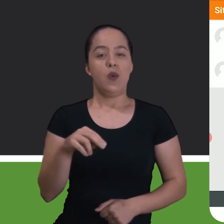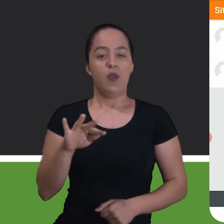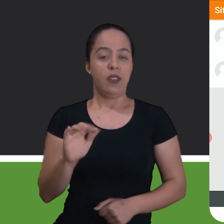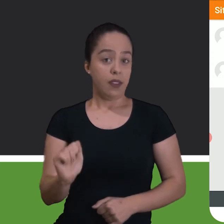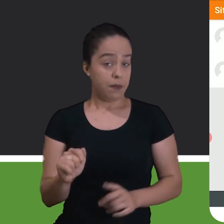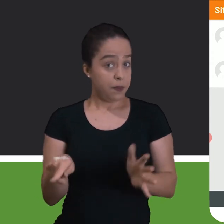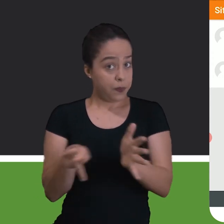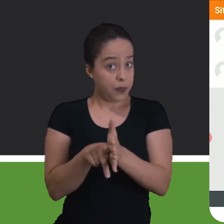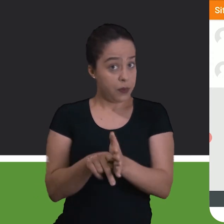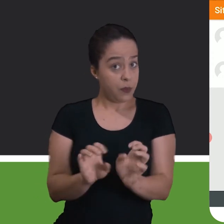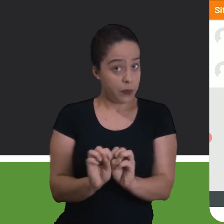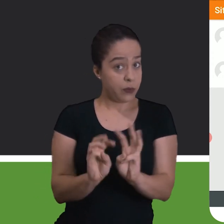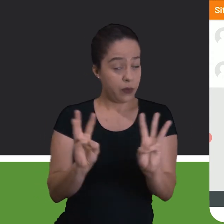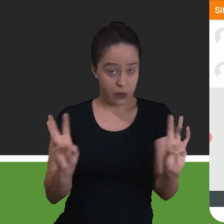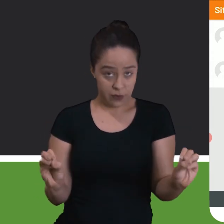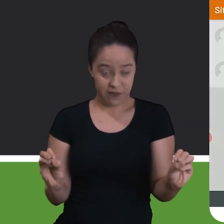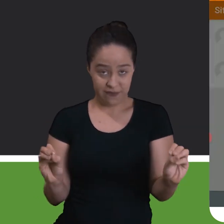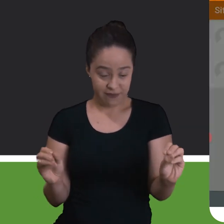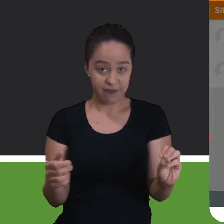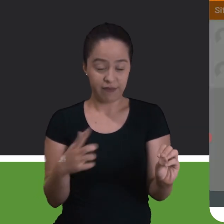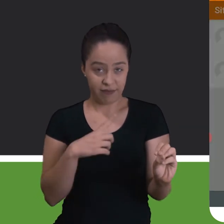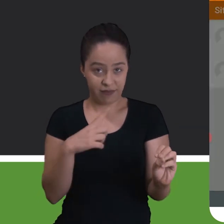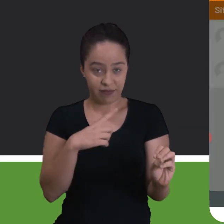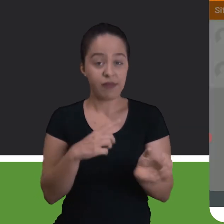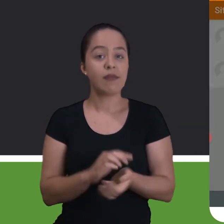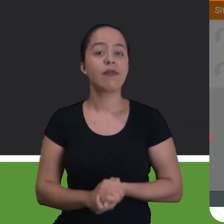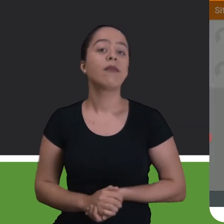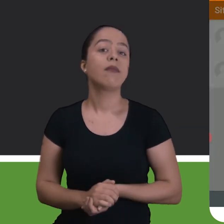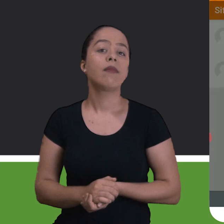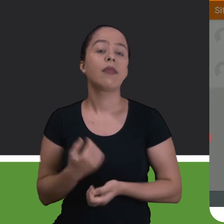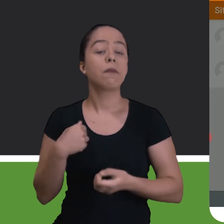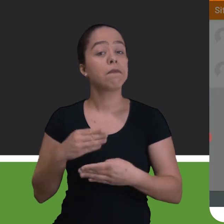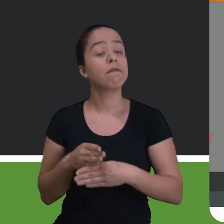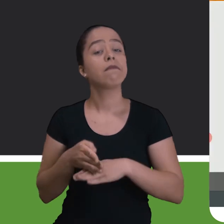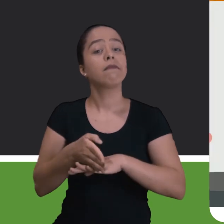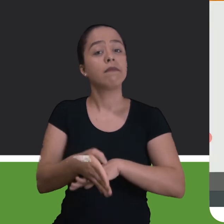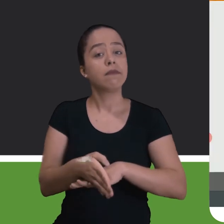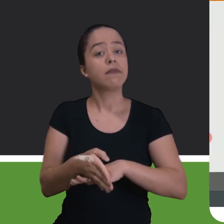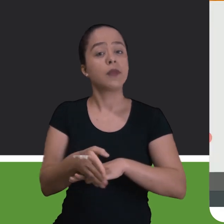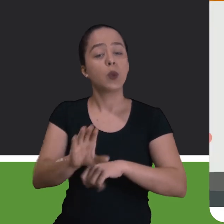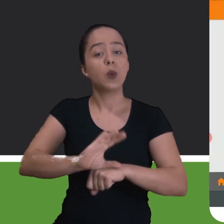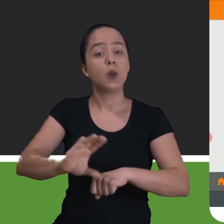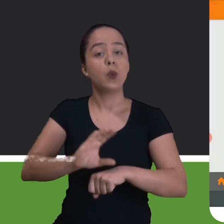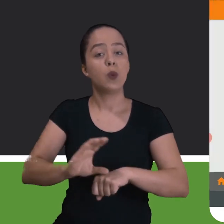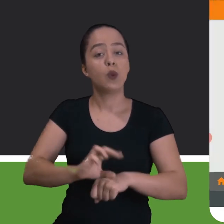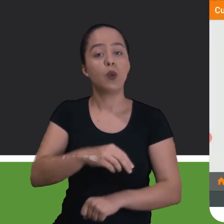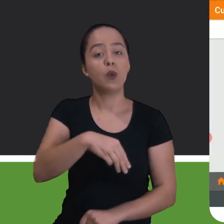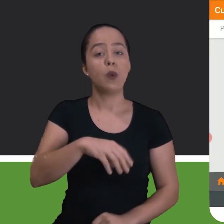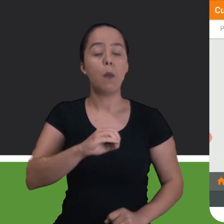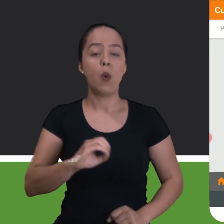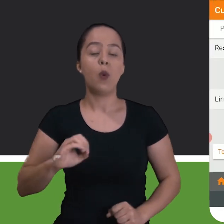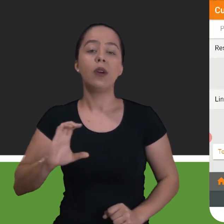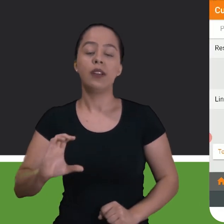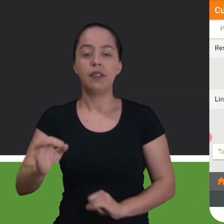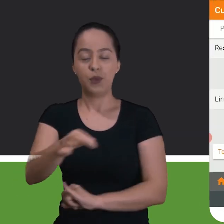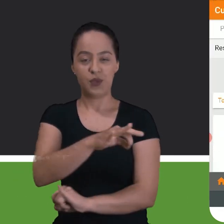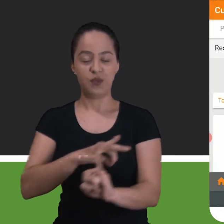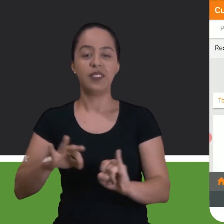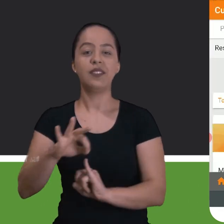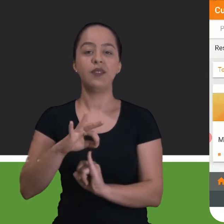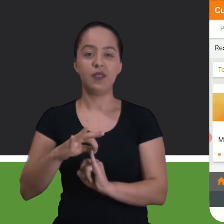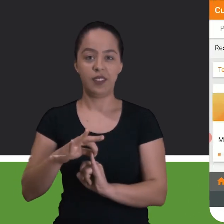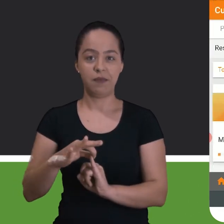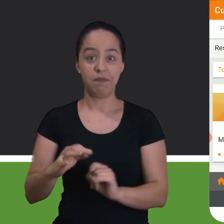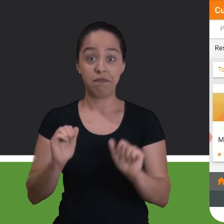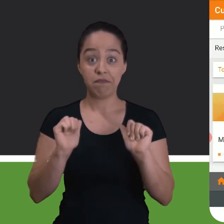que eu tenho em outro ambiente moodle clicando aqui eu entro na plataforma de cursos muqui